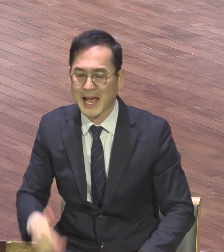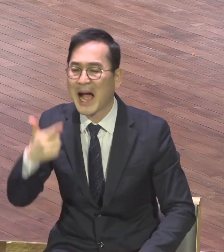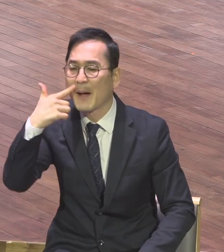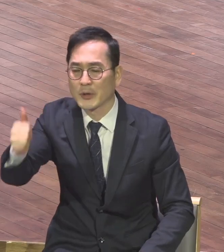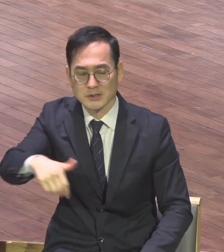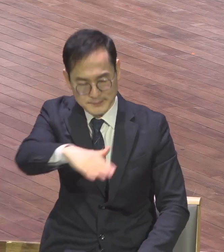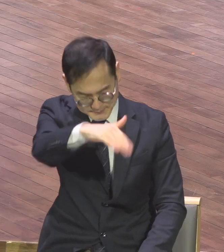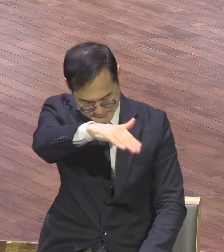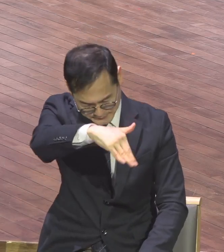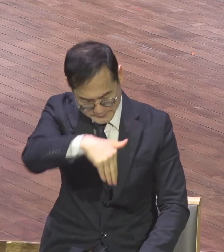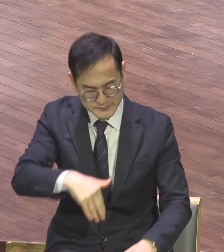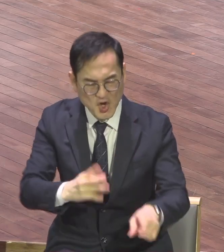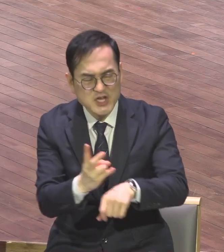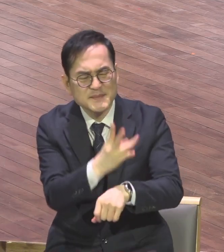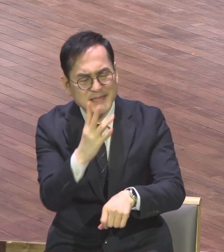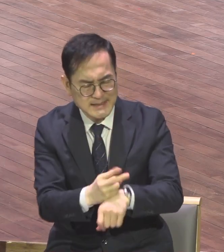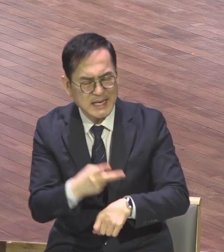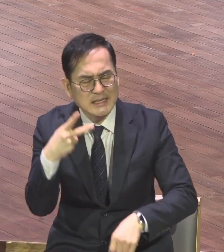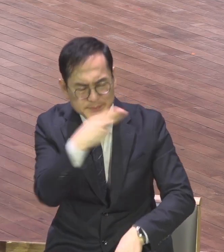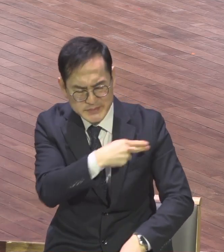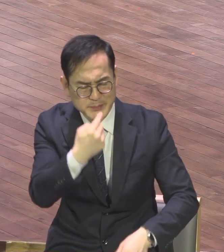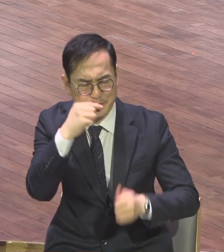부르시더니 24시간 금식을 해야 된다.